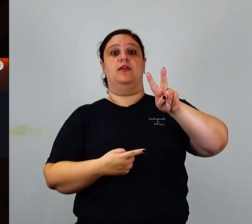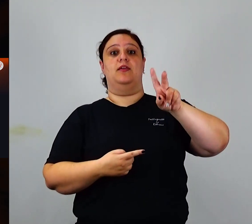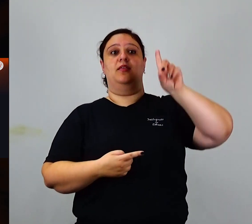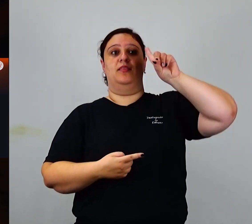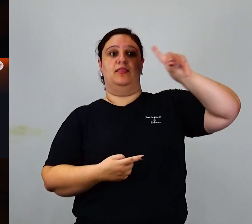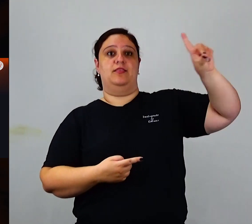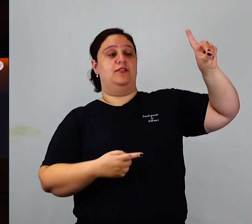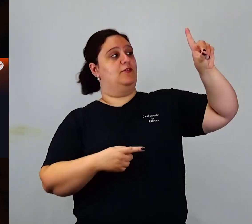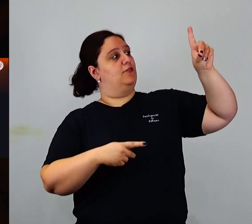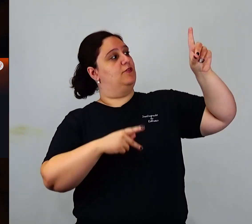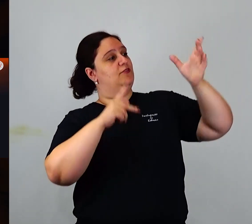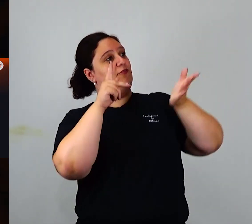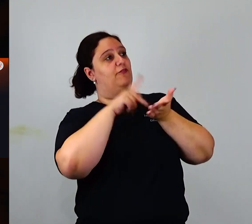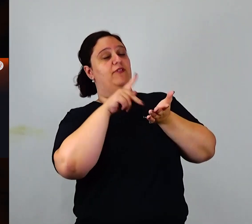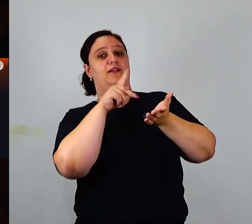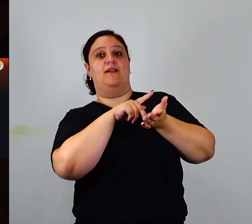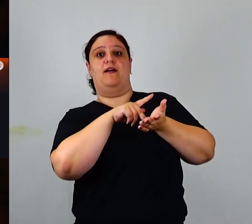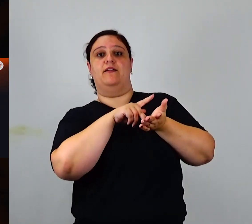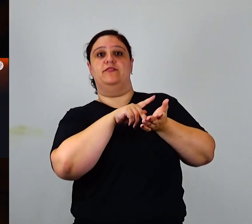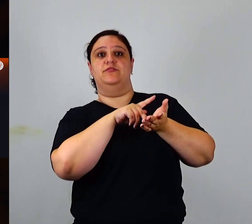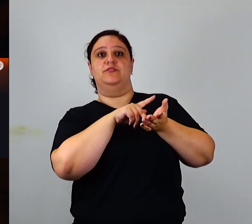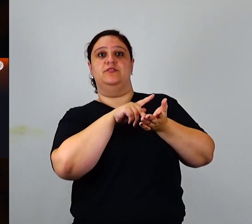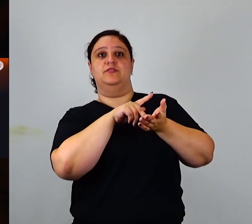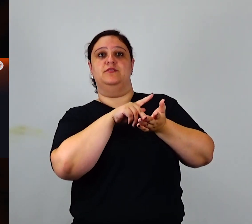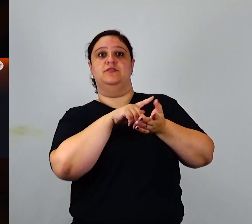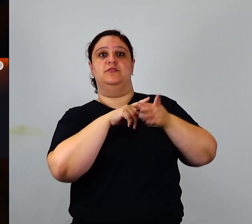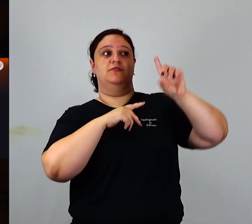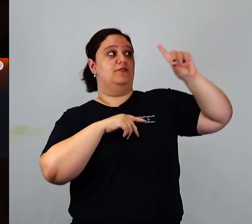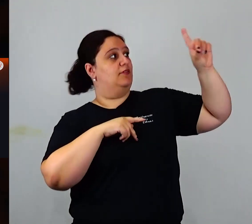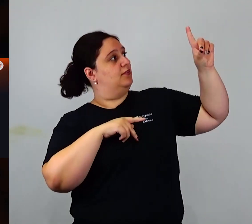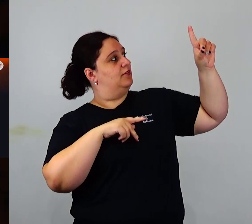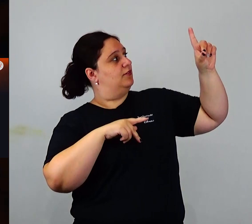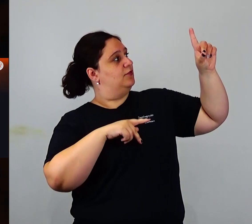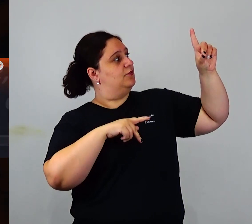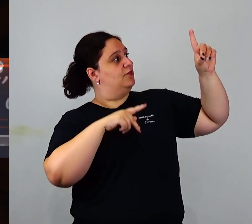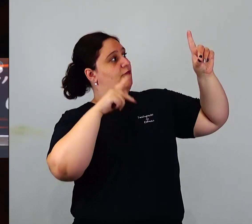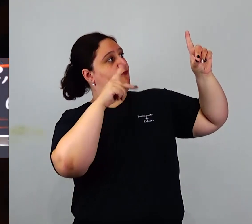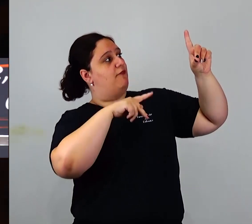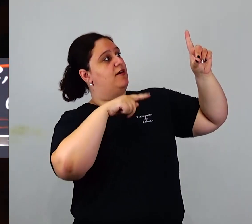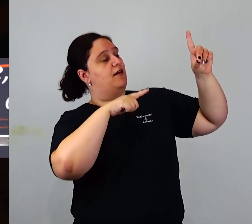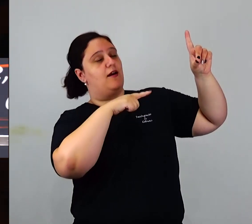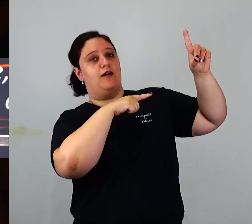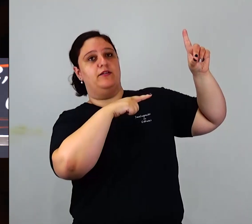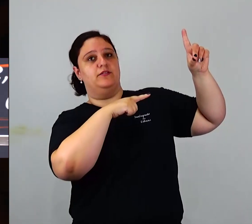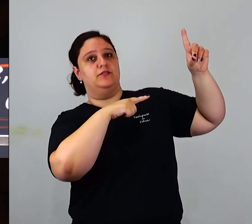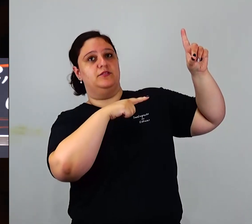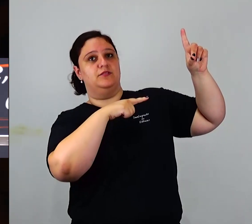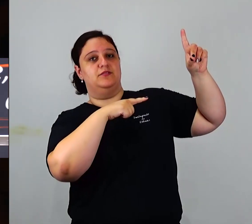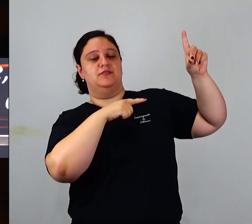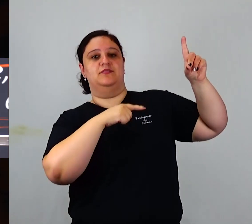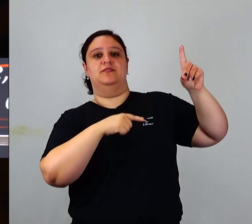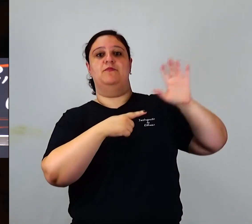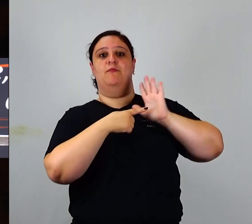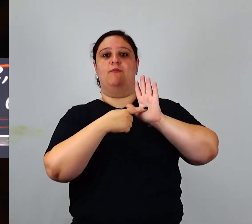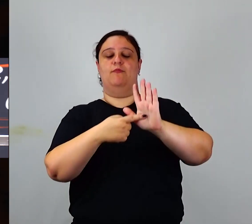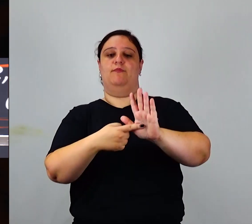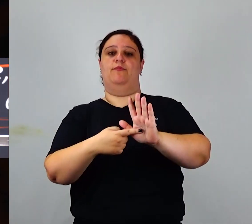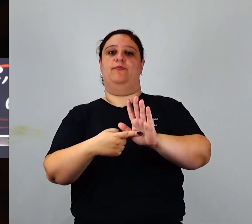a foto real. Vamos vê-lo como ele é.